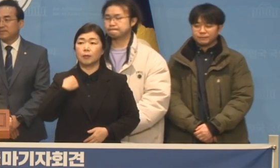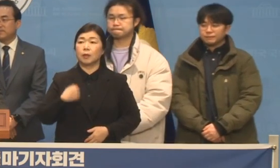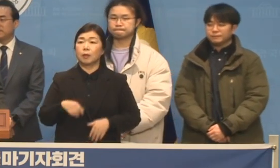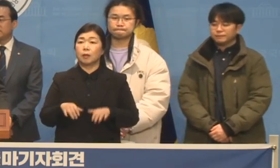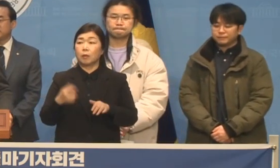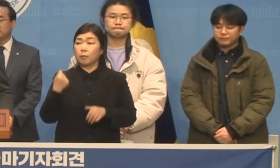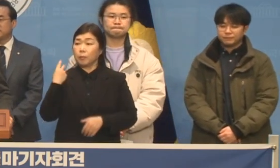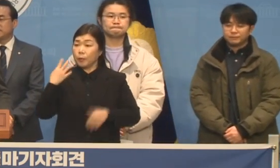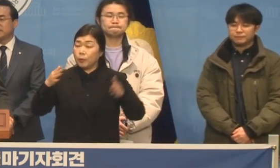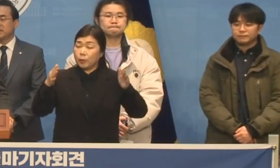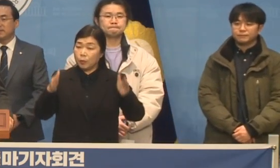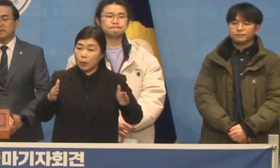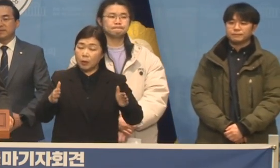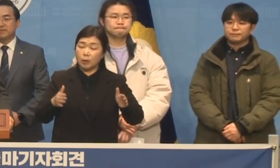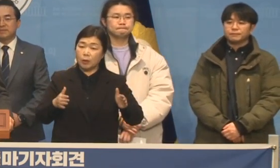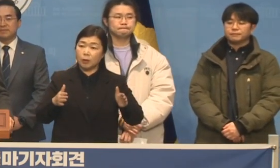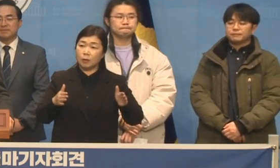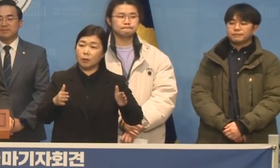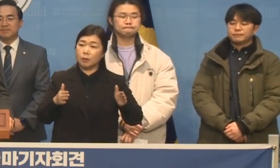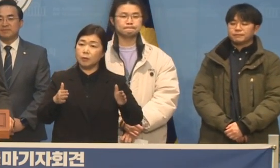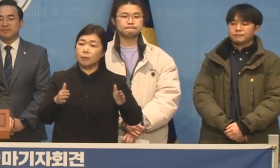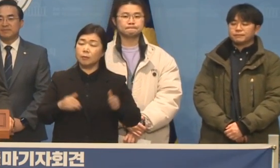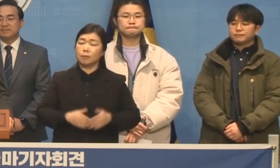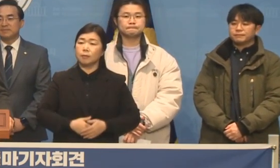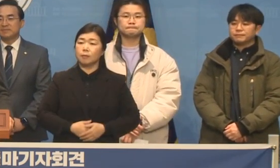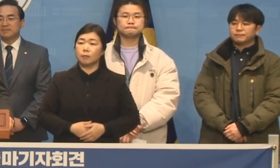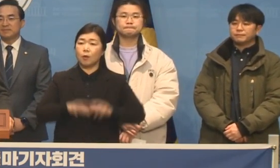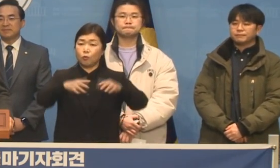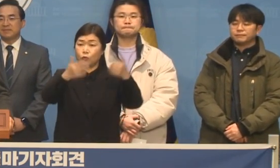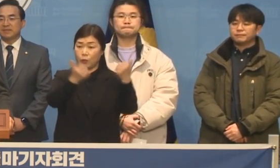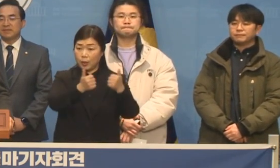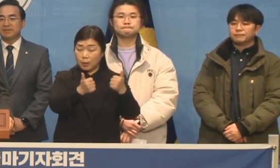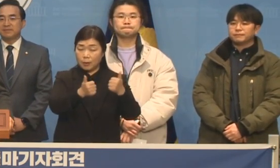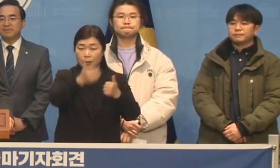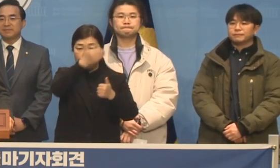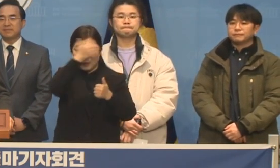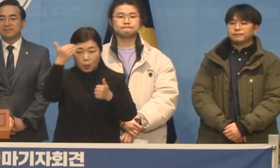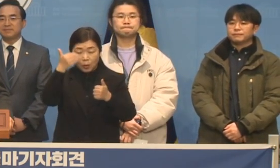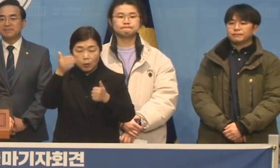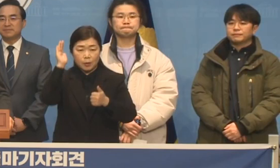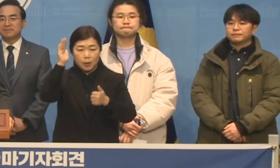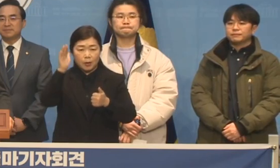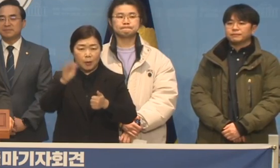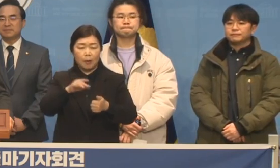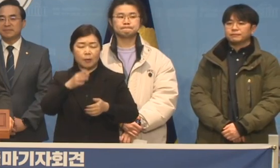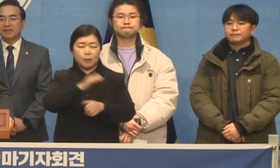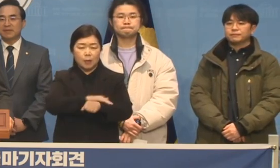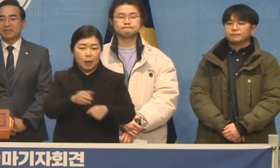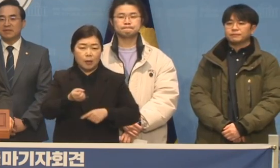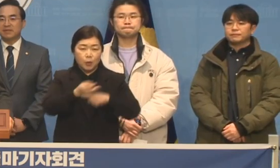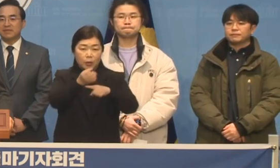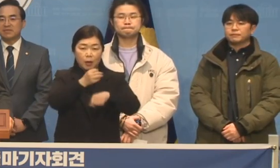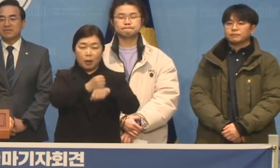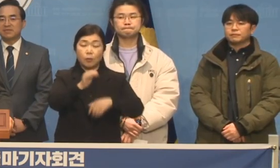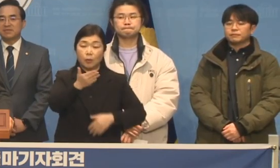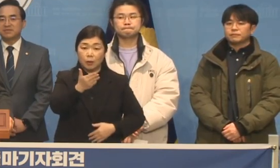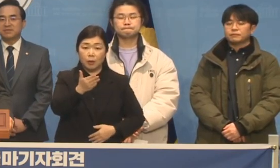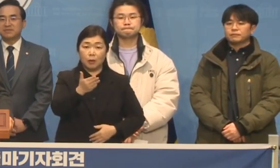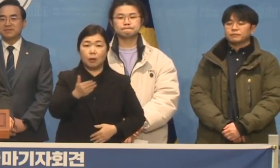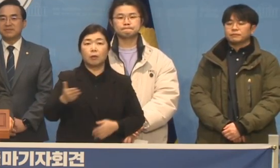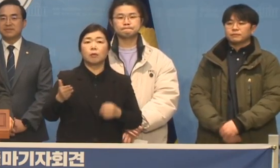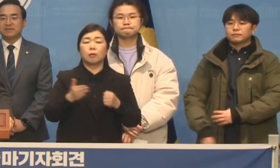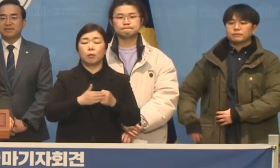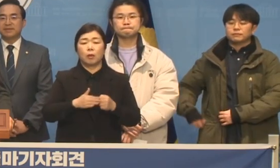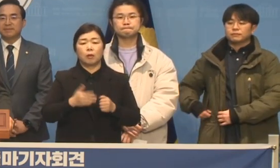예, 그동안 우리 국회에 청년들의 목소리가 더 많이 대변이 되어야 된다. 그러기 위해서